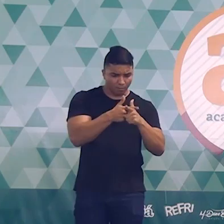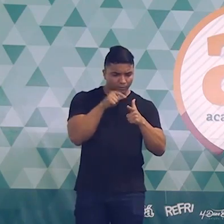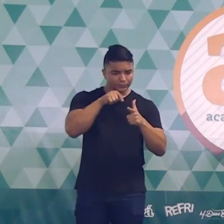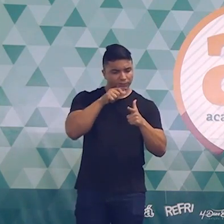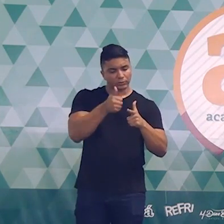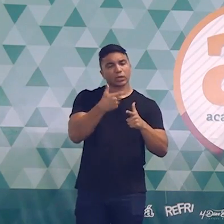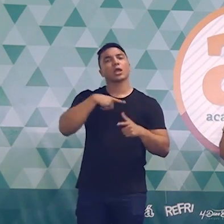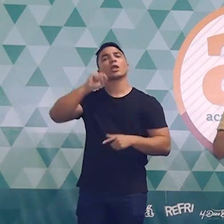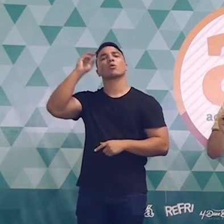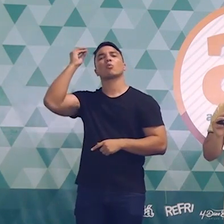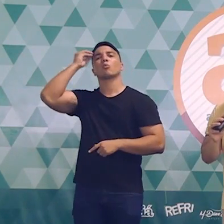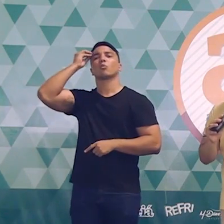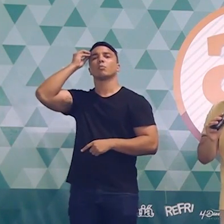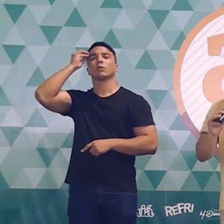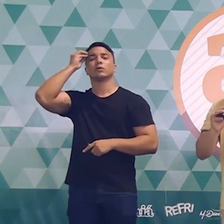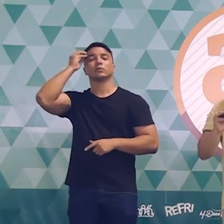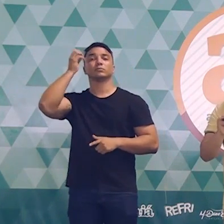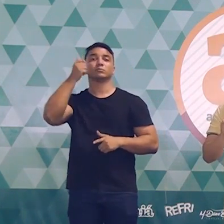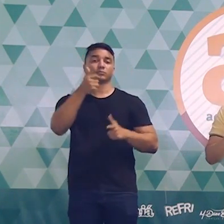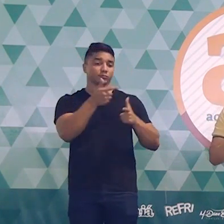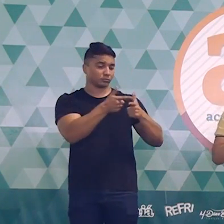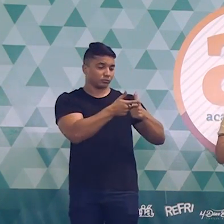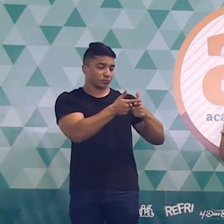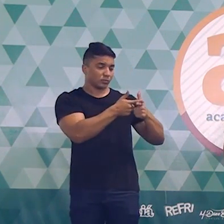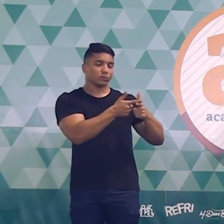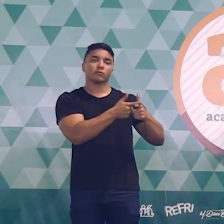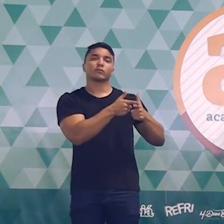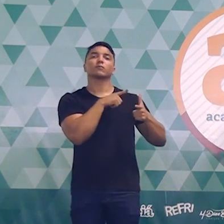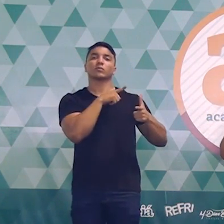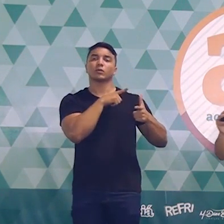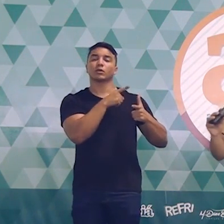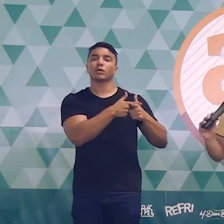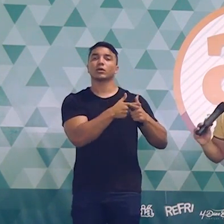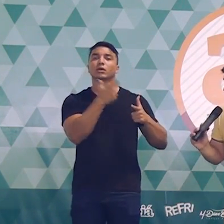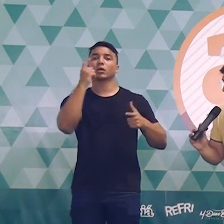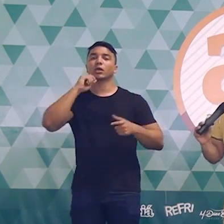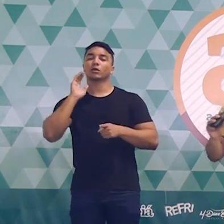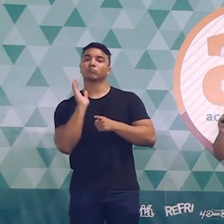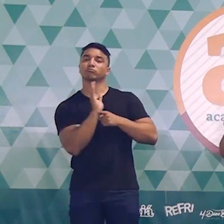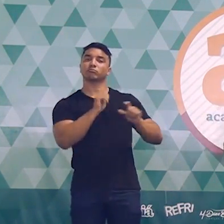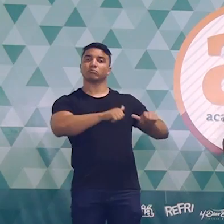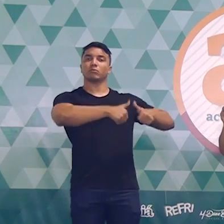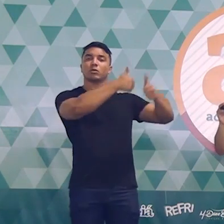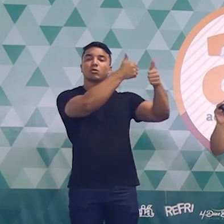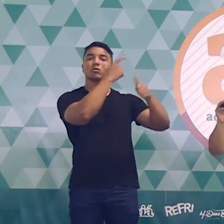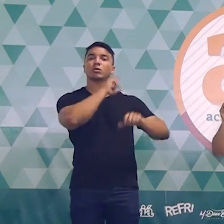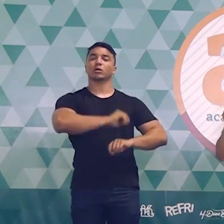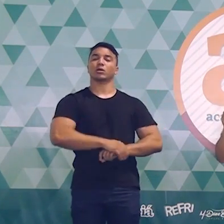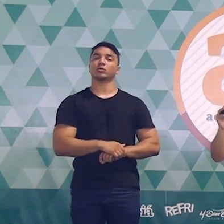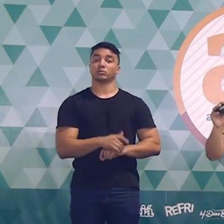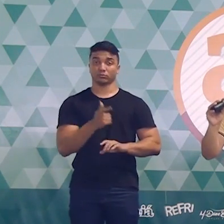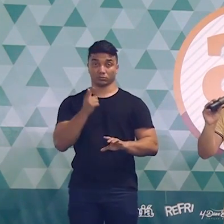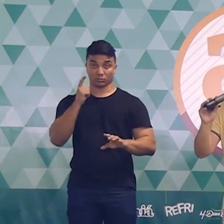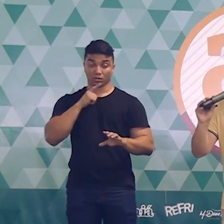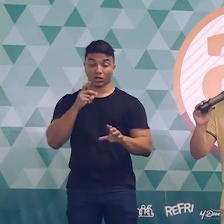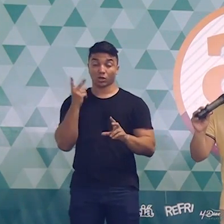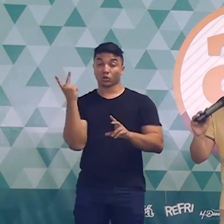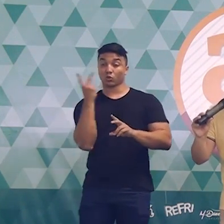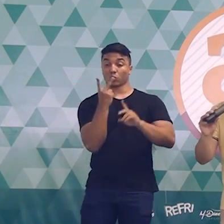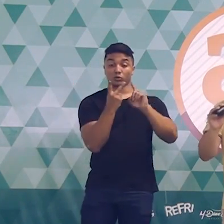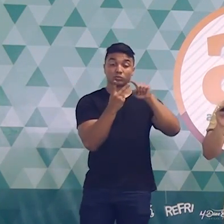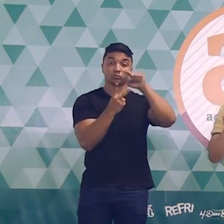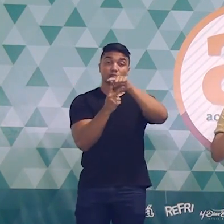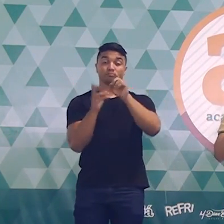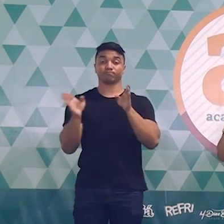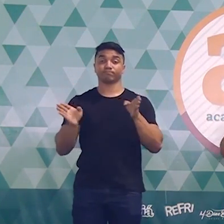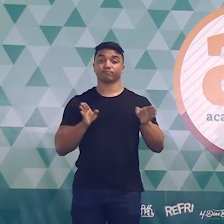culpa. Se existe um problema, alguém pode atuar melhor para resolver esse problema. Quais são os 2 grandes